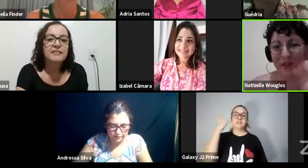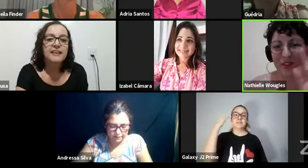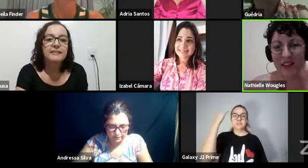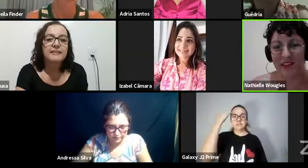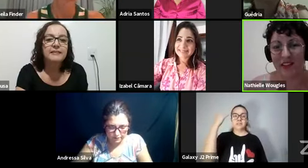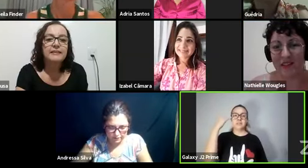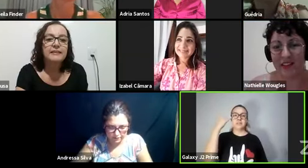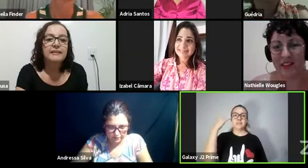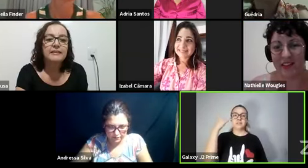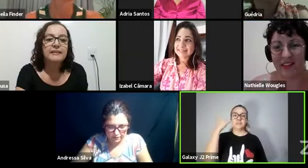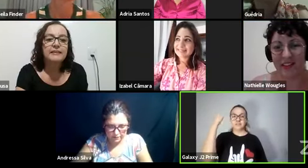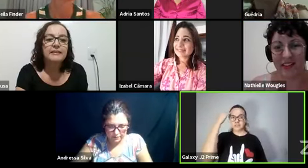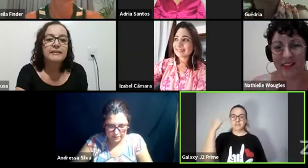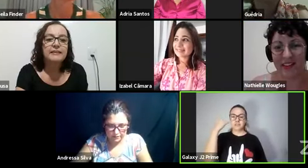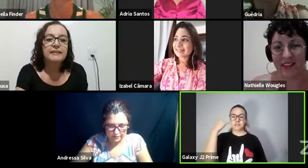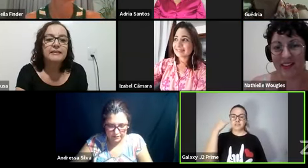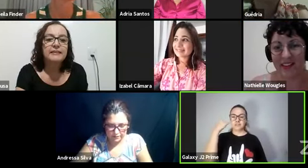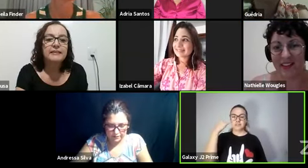Eu acho que ela não tá vendo.